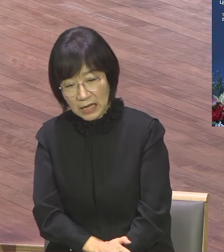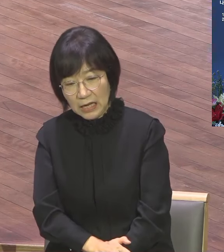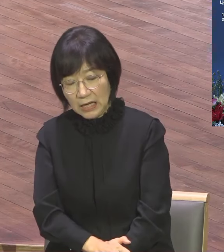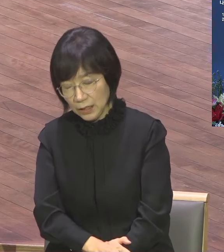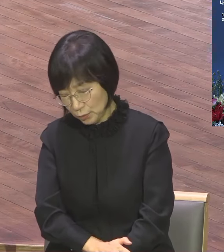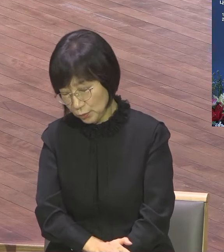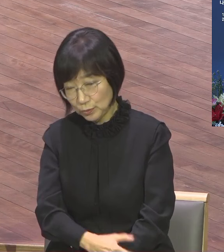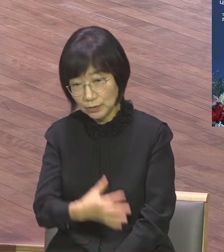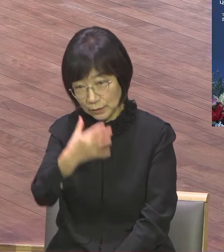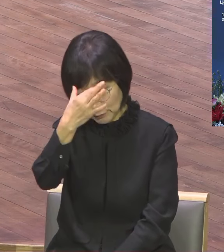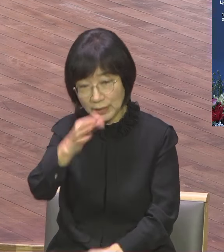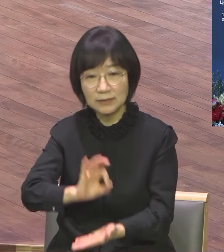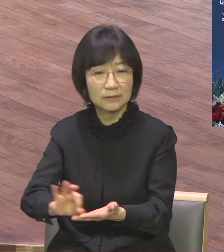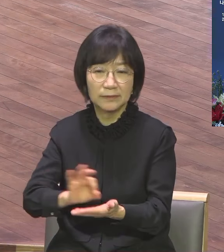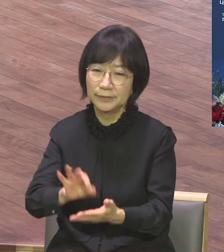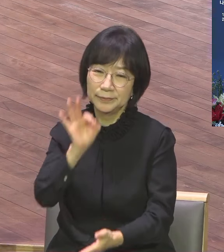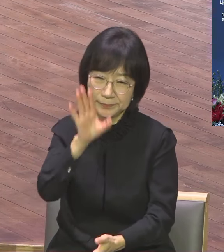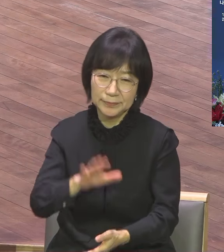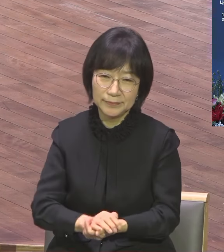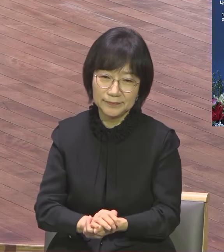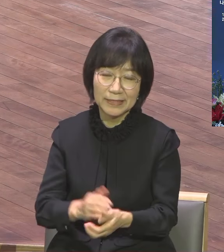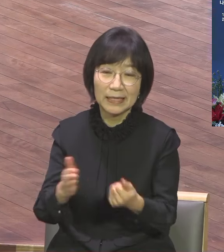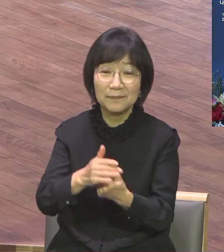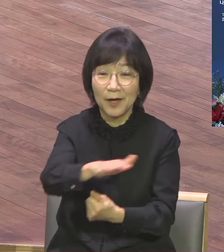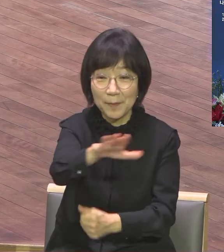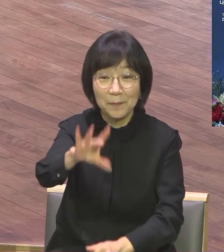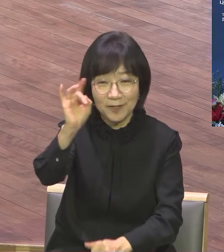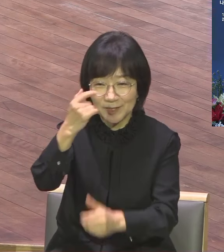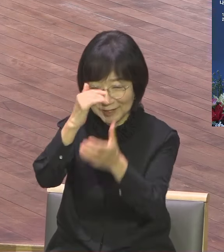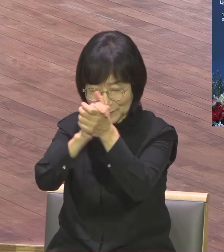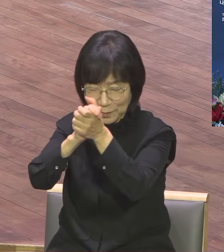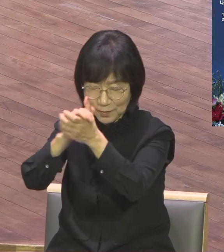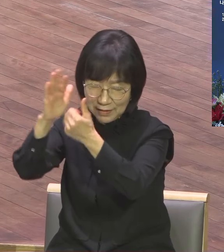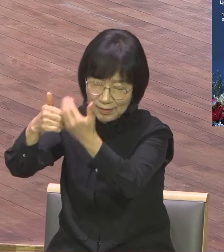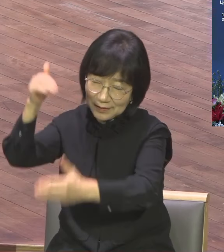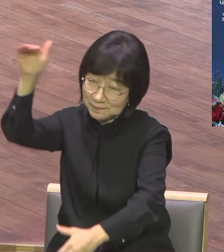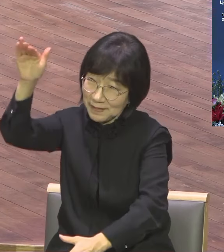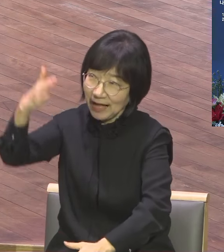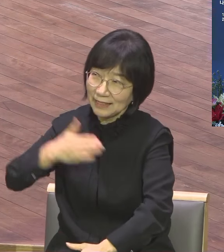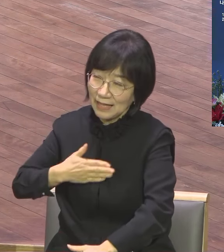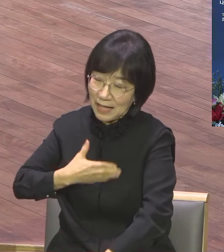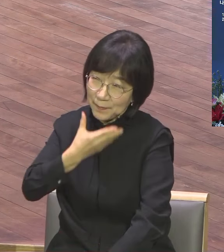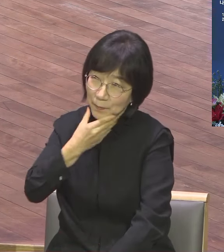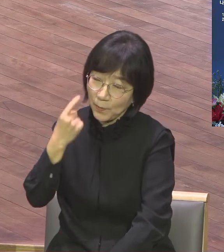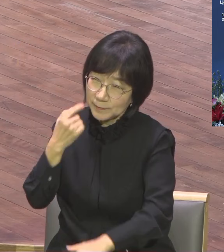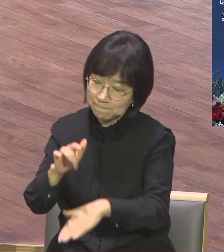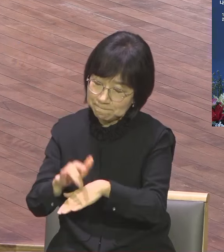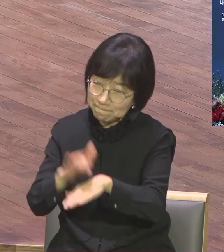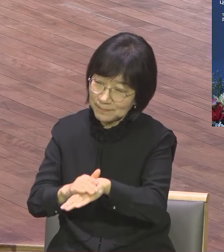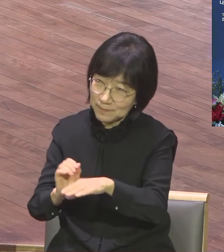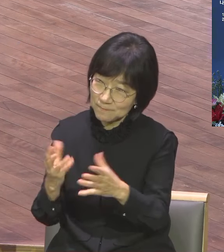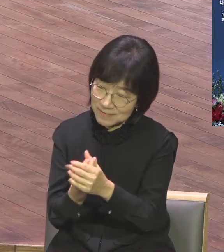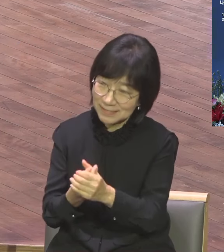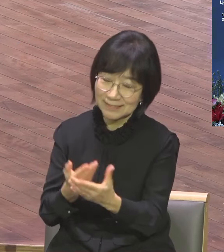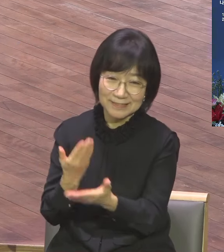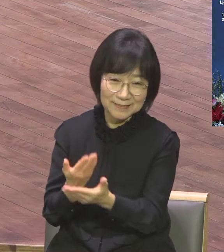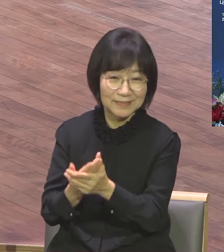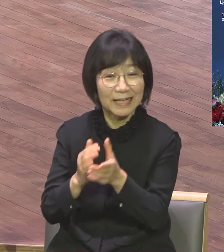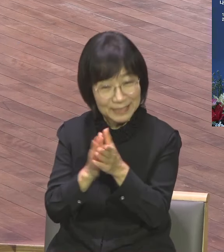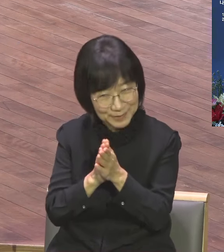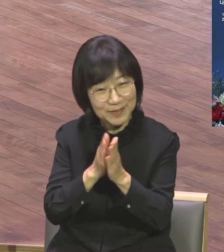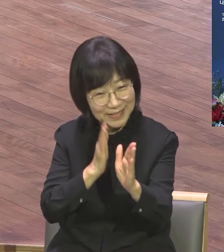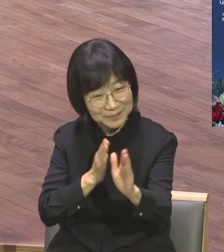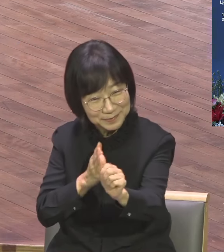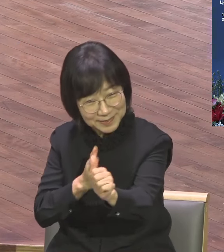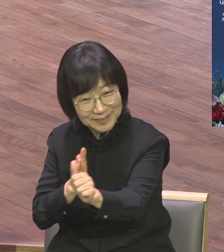하나님 복음 체질 되게 하여 주옵소서. 복음 체질. 그래서 이런 사람 통해서